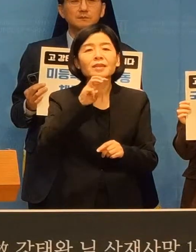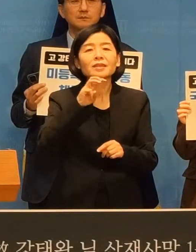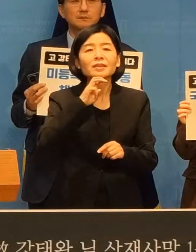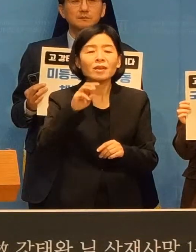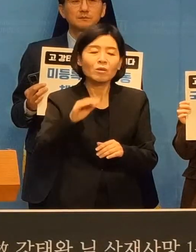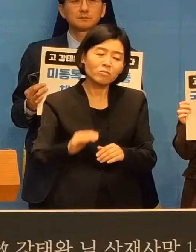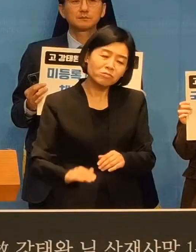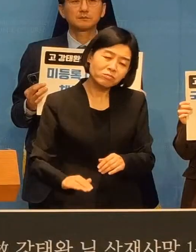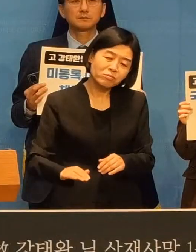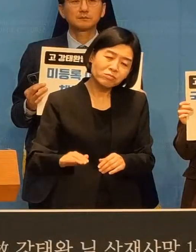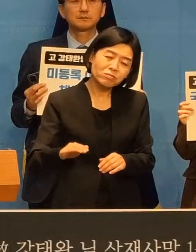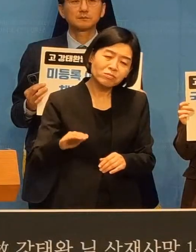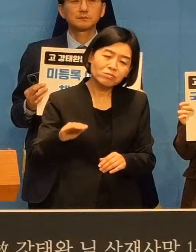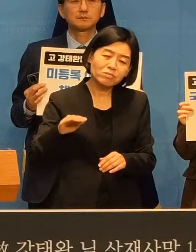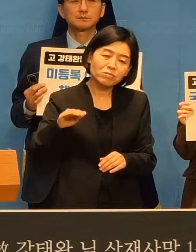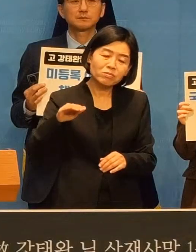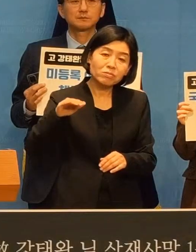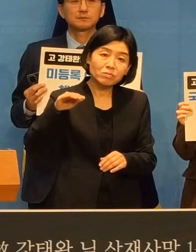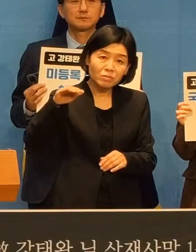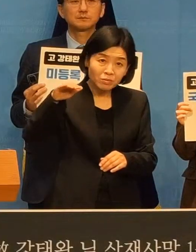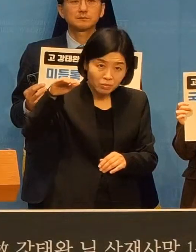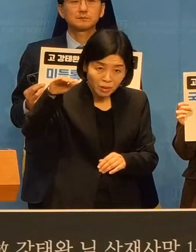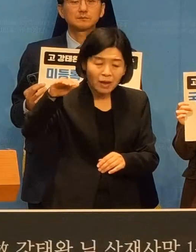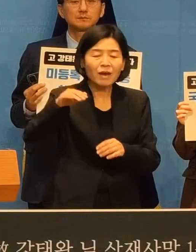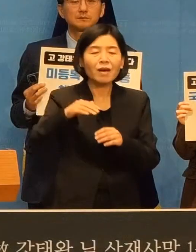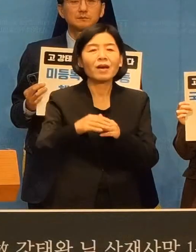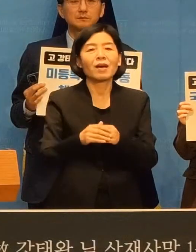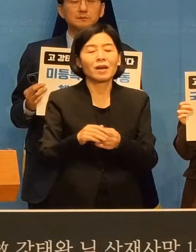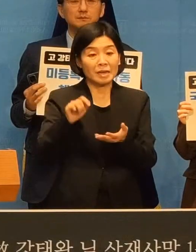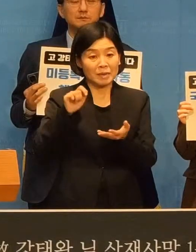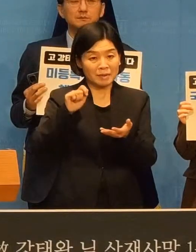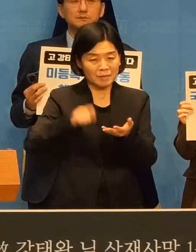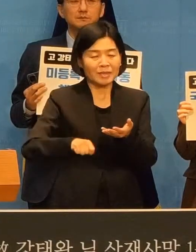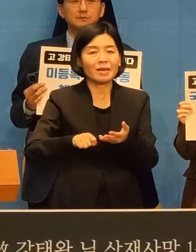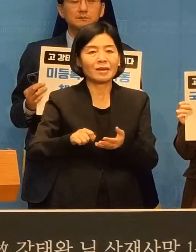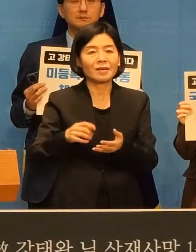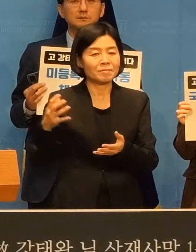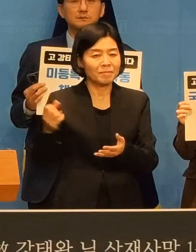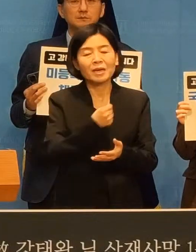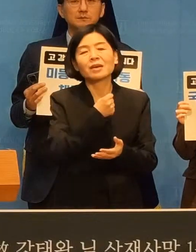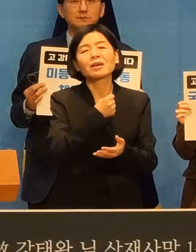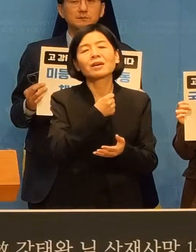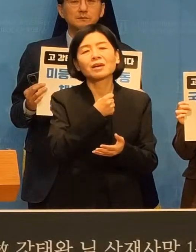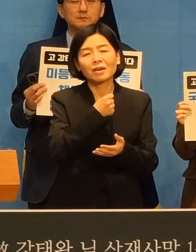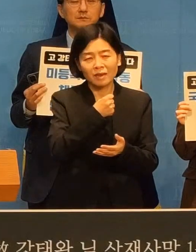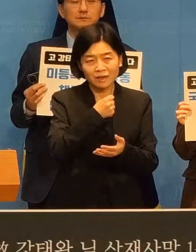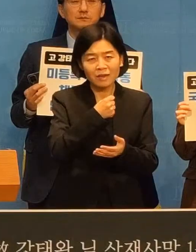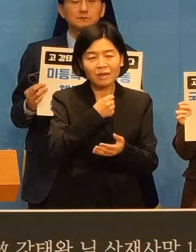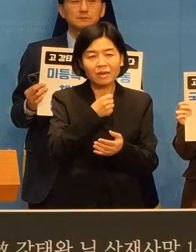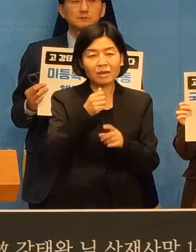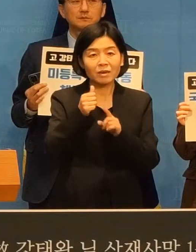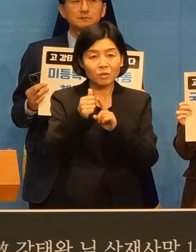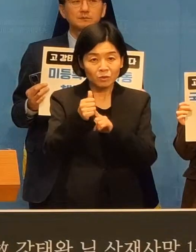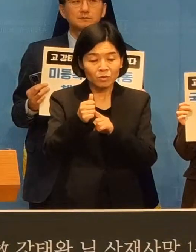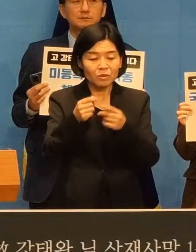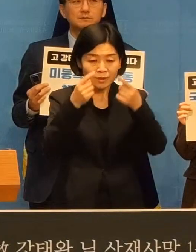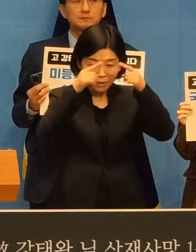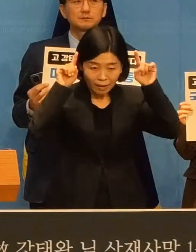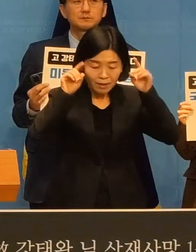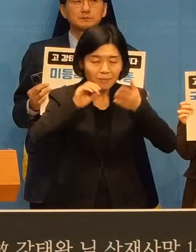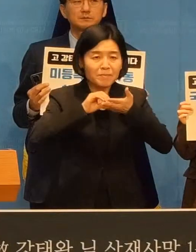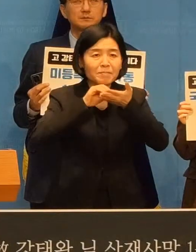되면서 겨우 비자를 받을 수 있었어요. 비자를 받고 대학교 가서